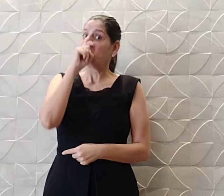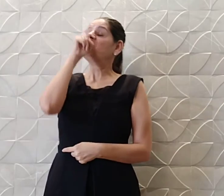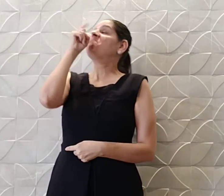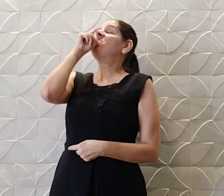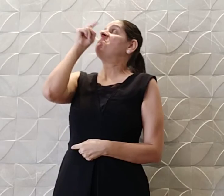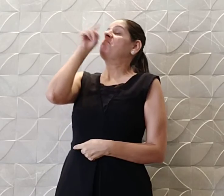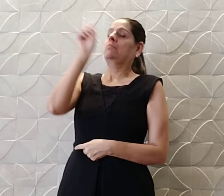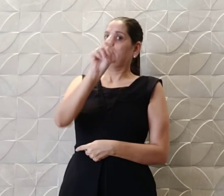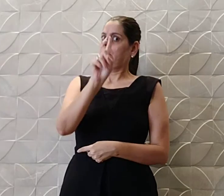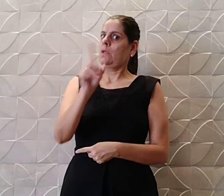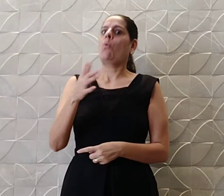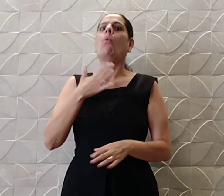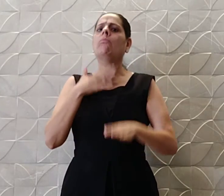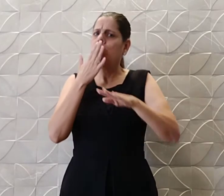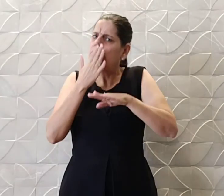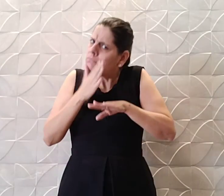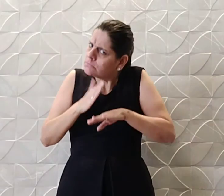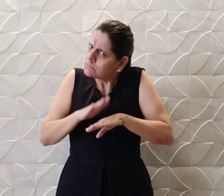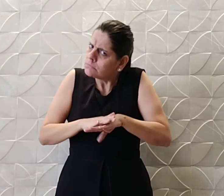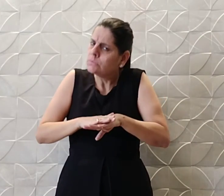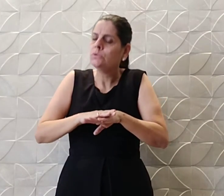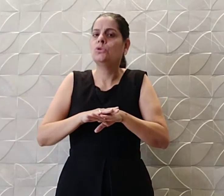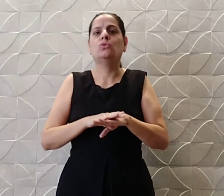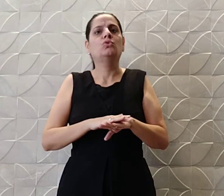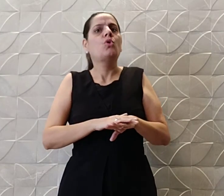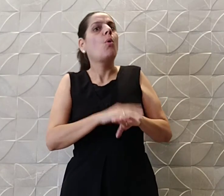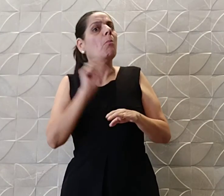ramos naturais, também não poupará vocês.